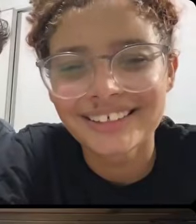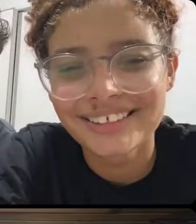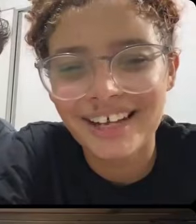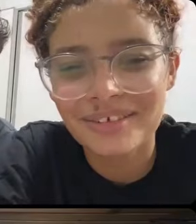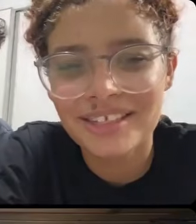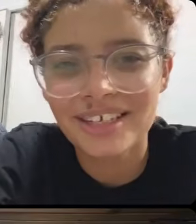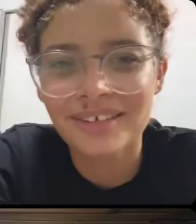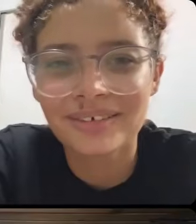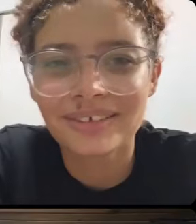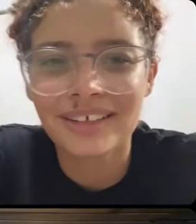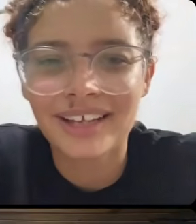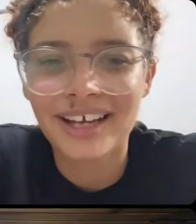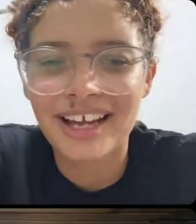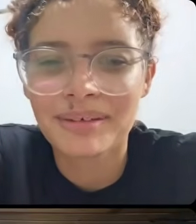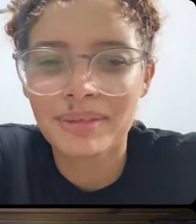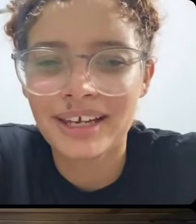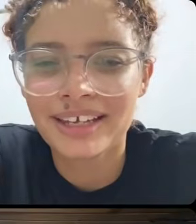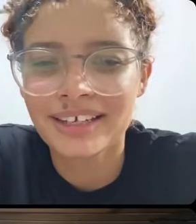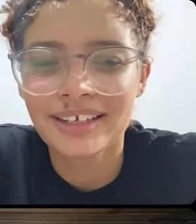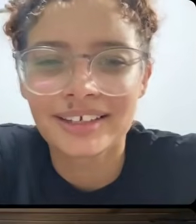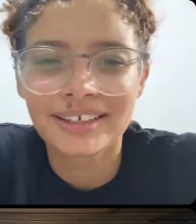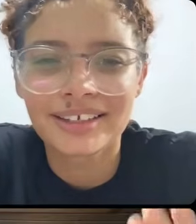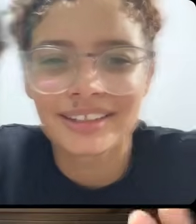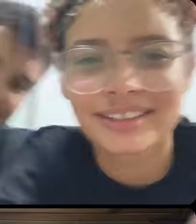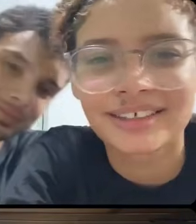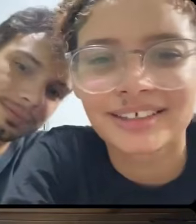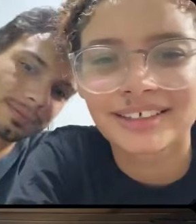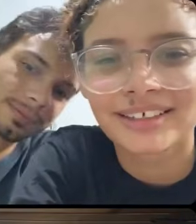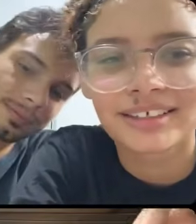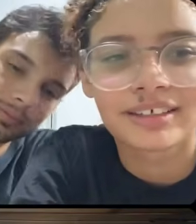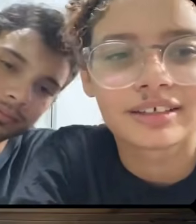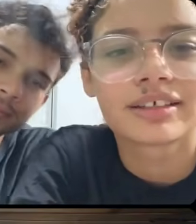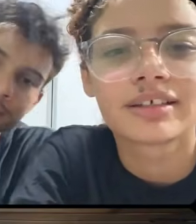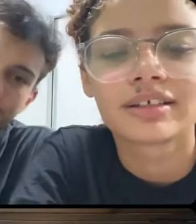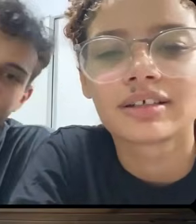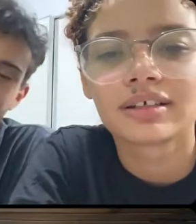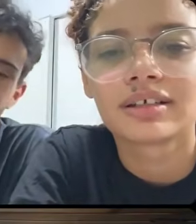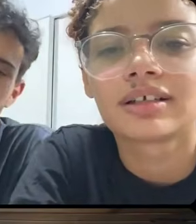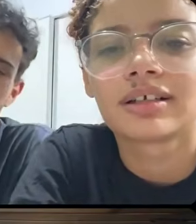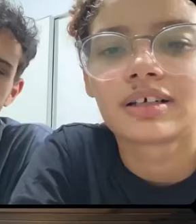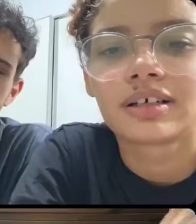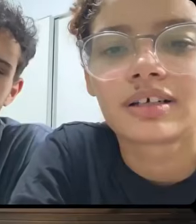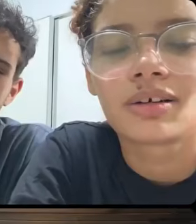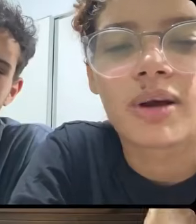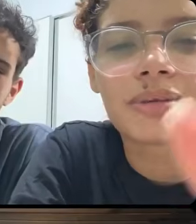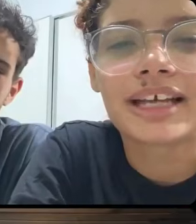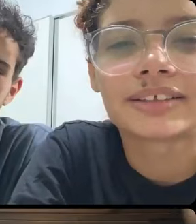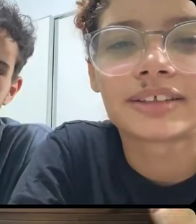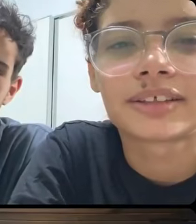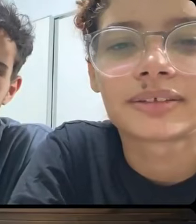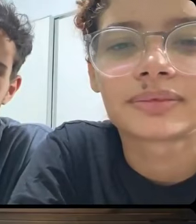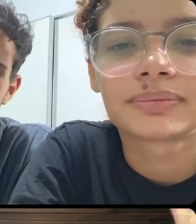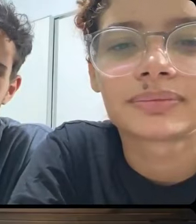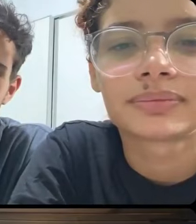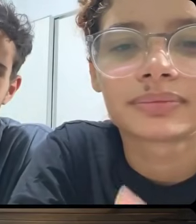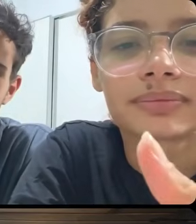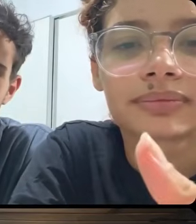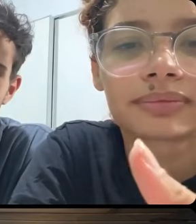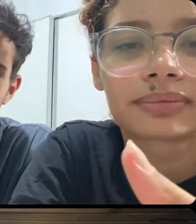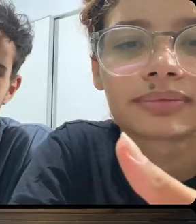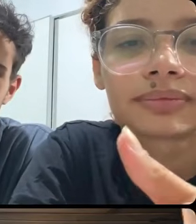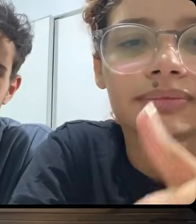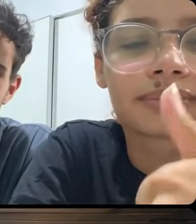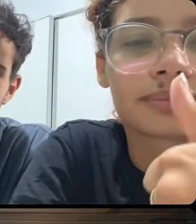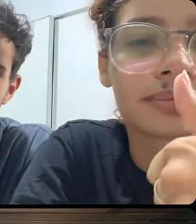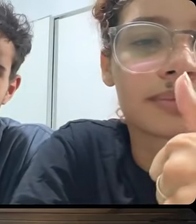Deus abençoe. Muito obrigado. Nós Amém. conversamos depois. Vocês encerrem, compartilhar rios e já posta. Já